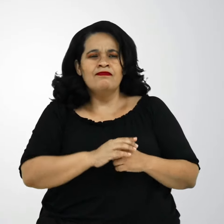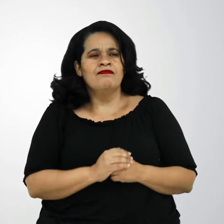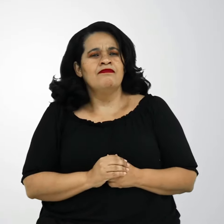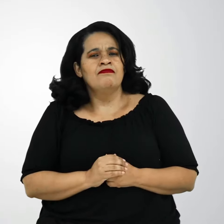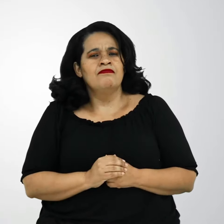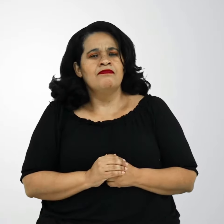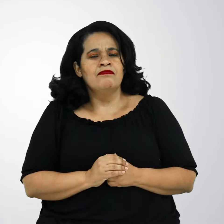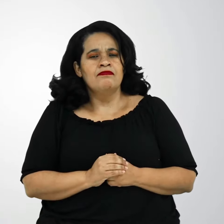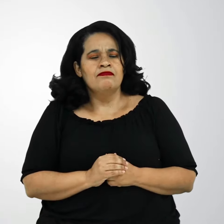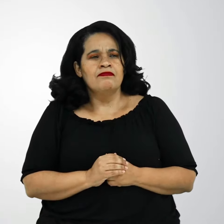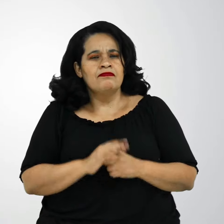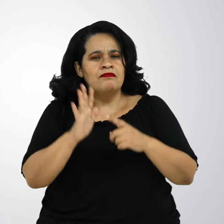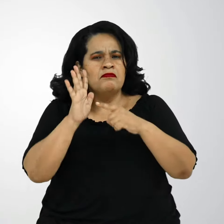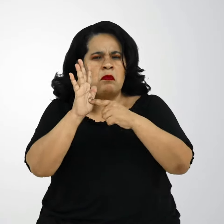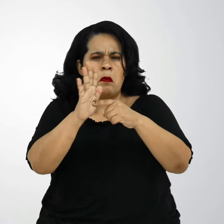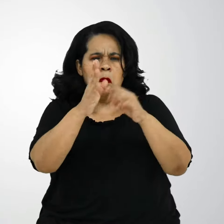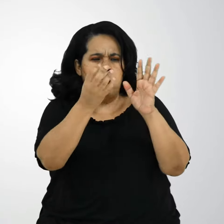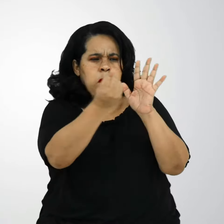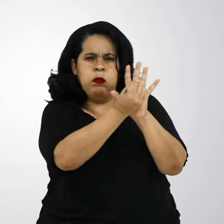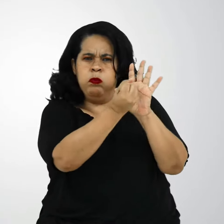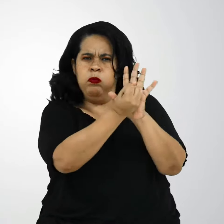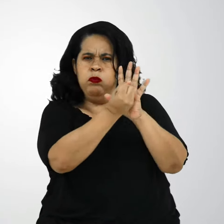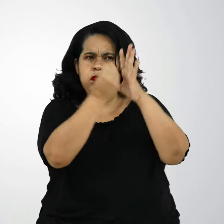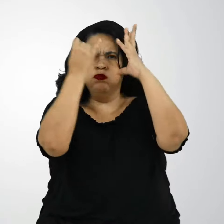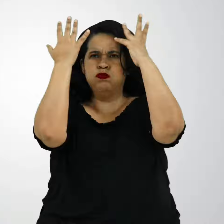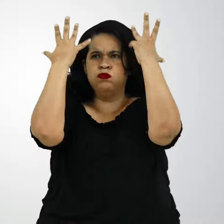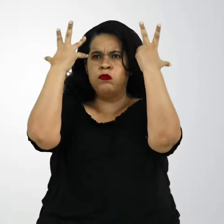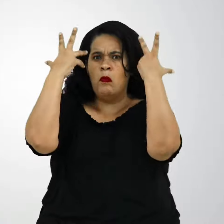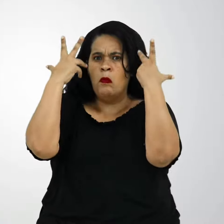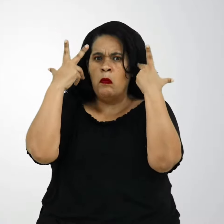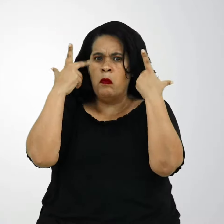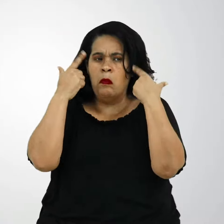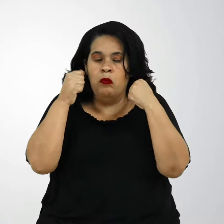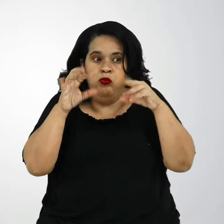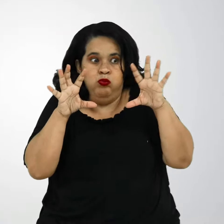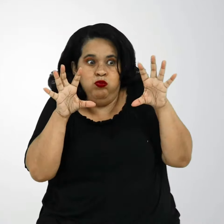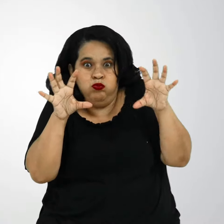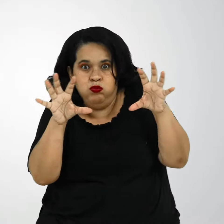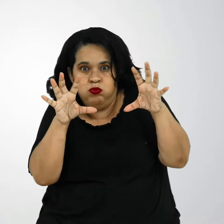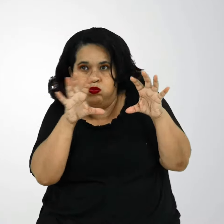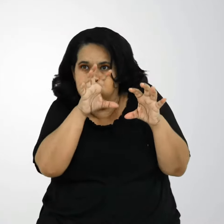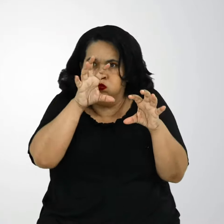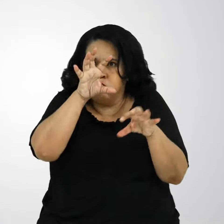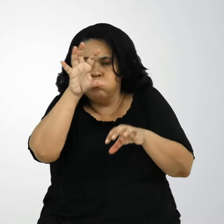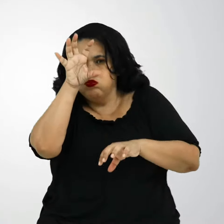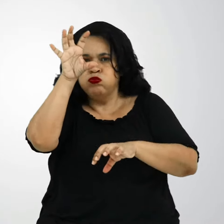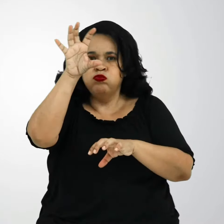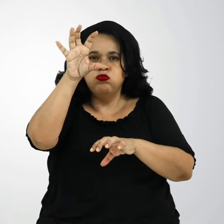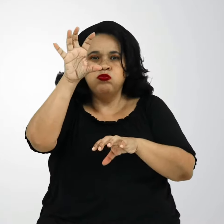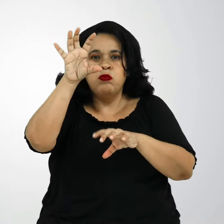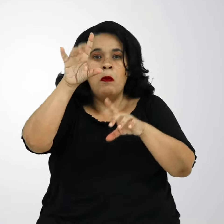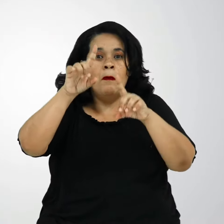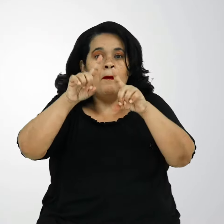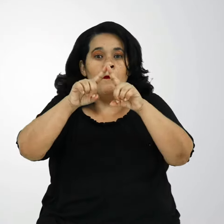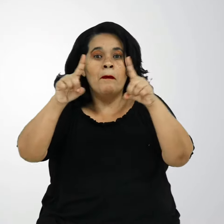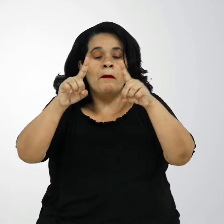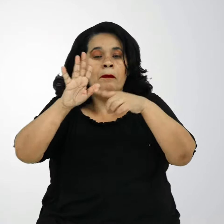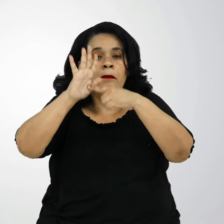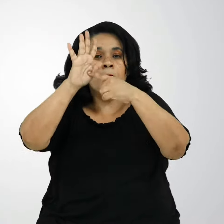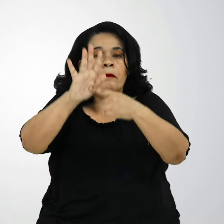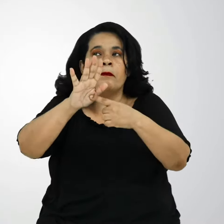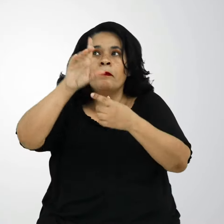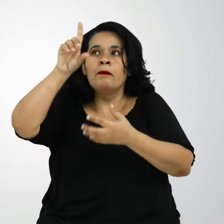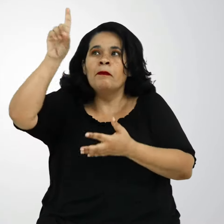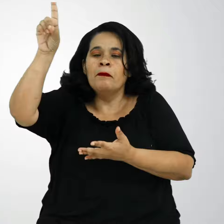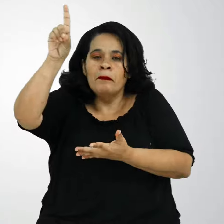vários símbolos, né? Tem animais assustadores e tudo, mas é o Deus pacífico, né? Que mostra que o tempo está no